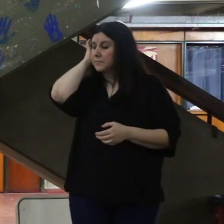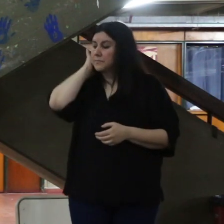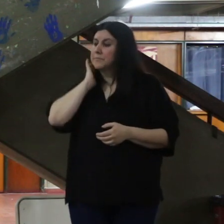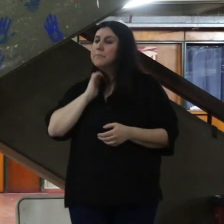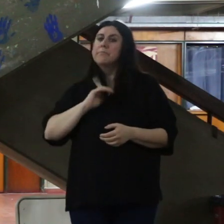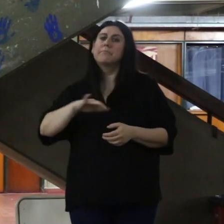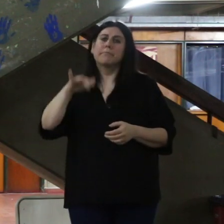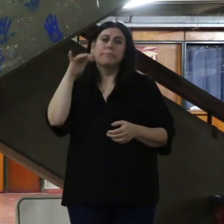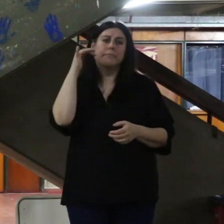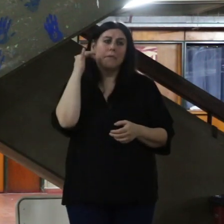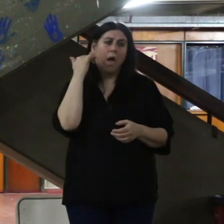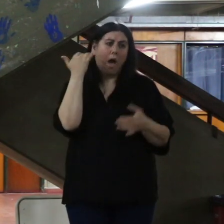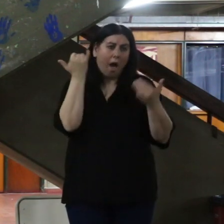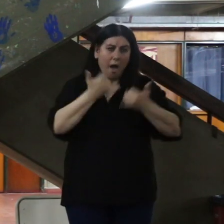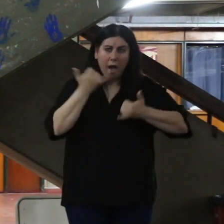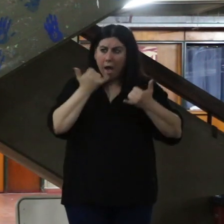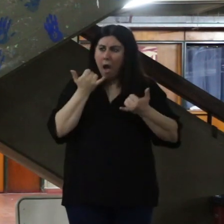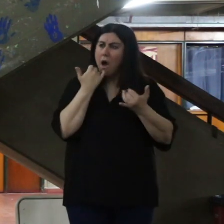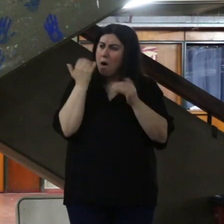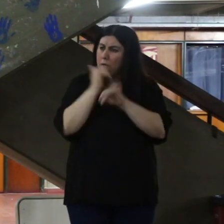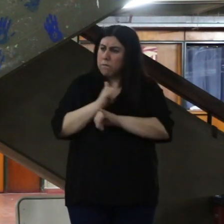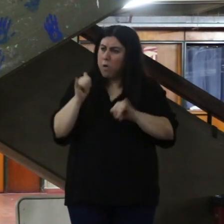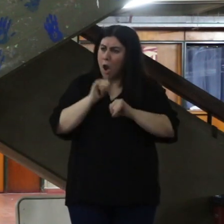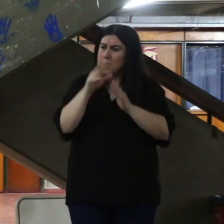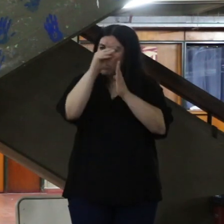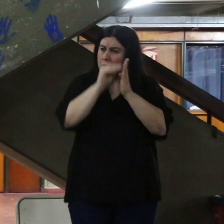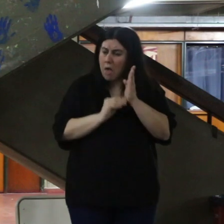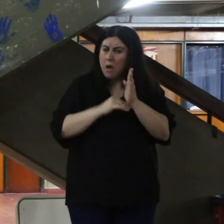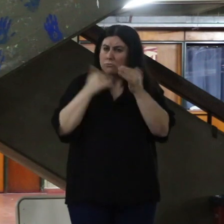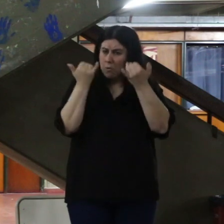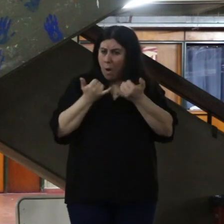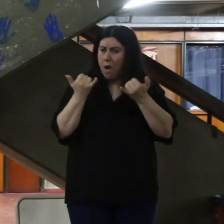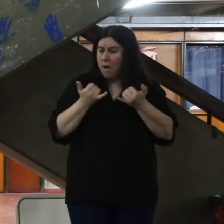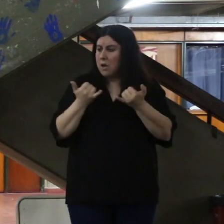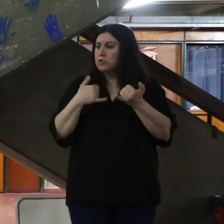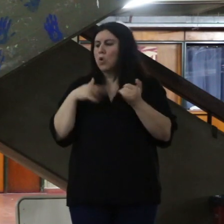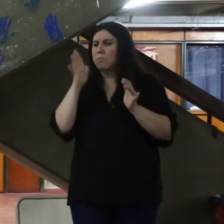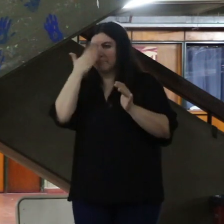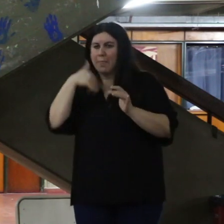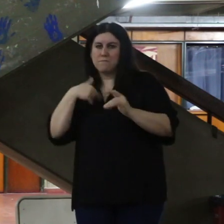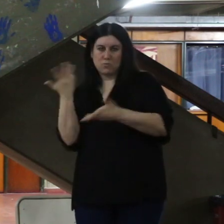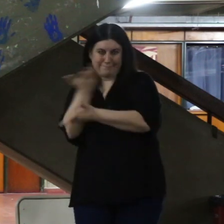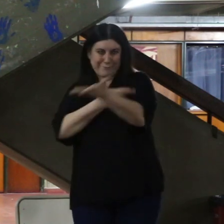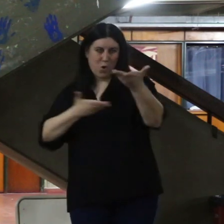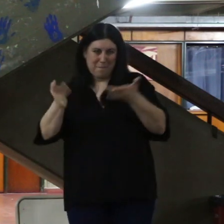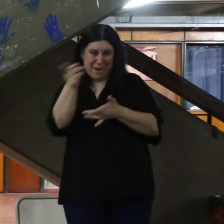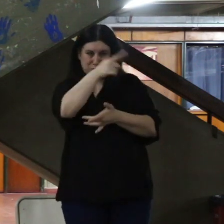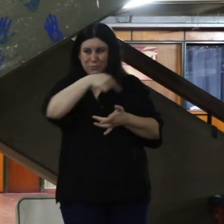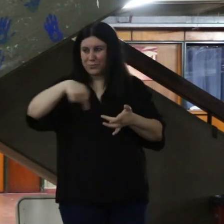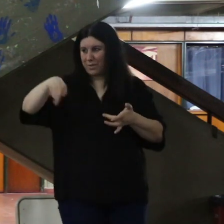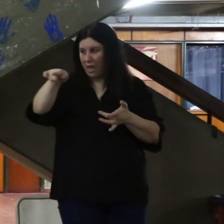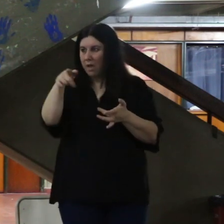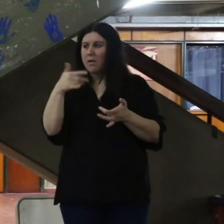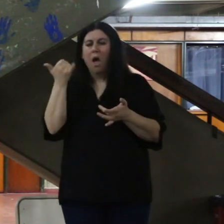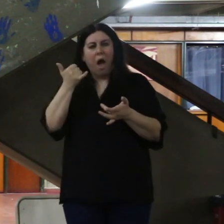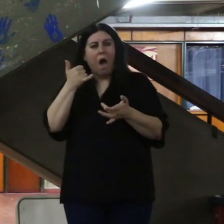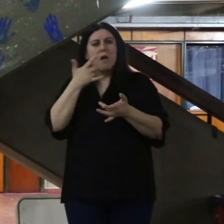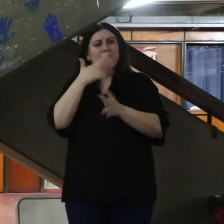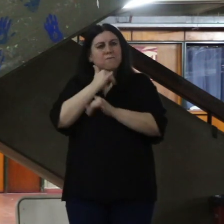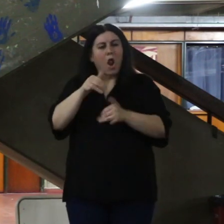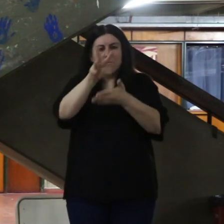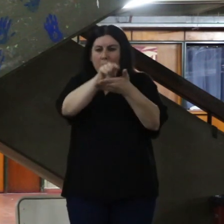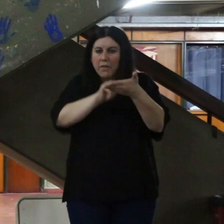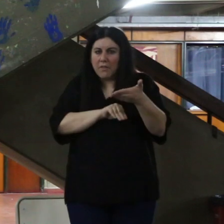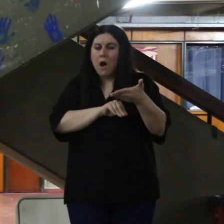Hay datos, ¿sí?, que nos revelan, y yo les voy a contar algunos, voy a compartir algunos, hay datos que nos revelan,